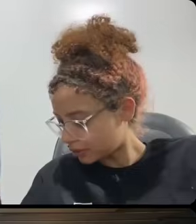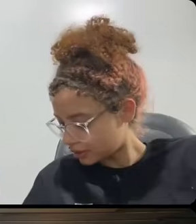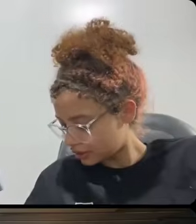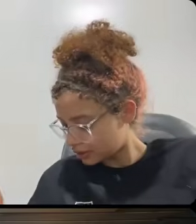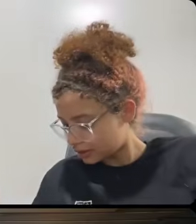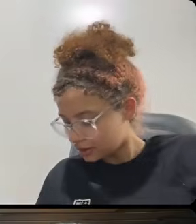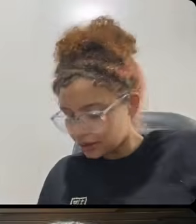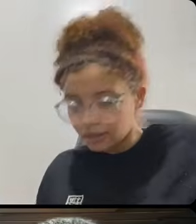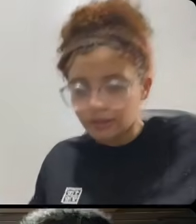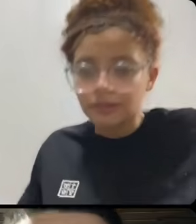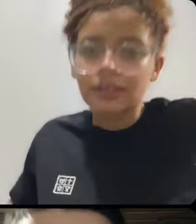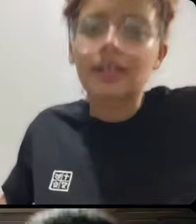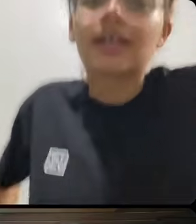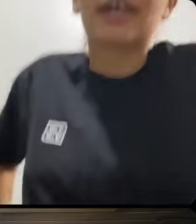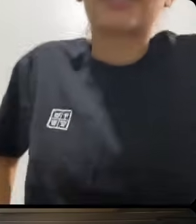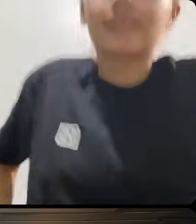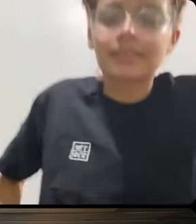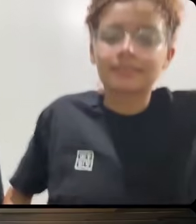um pouco do seu testemunho também.